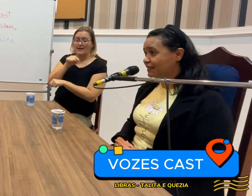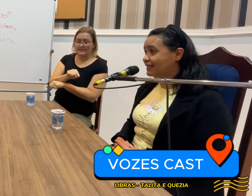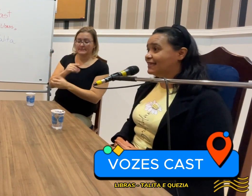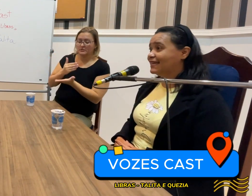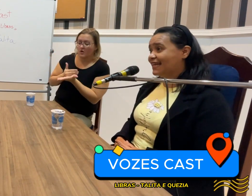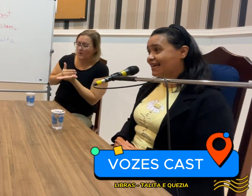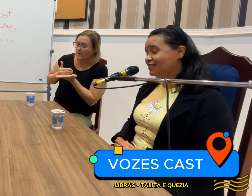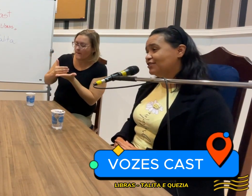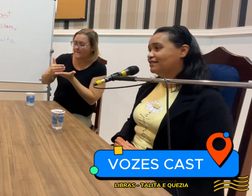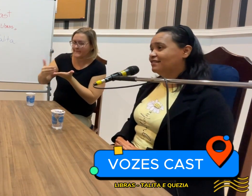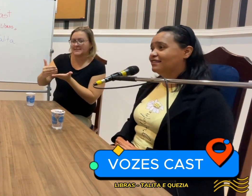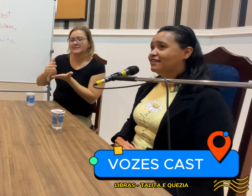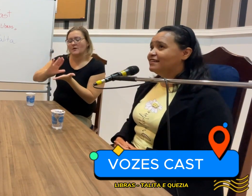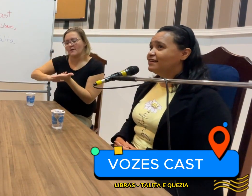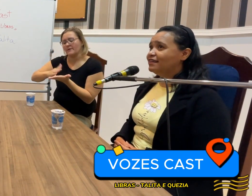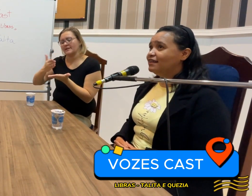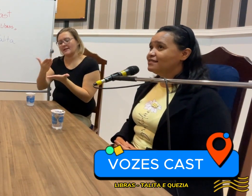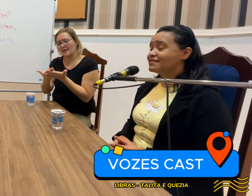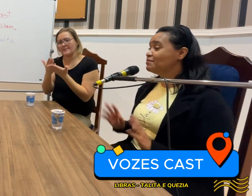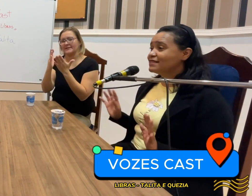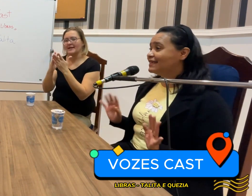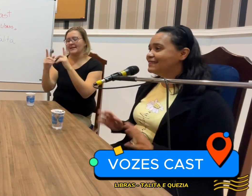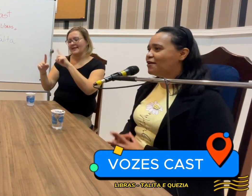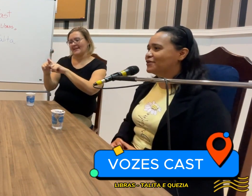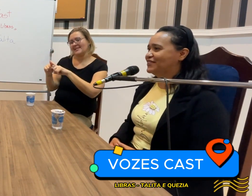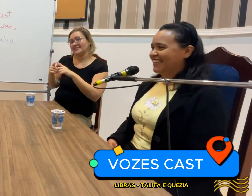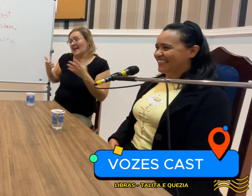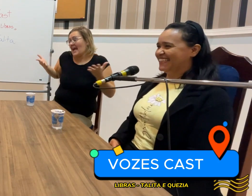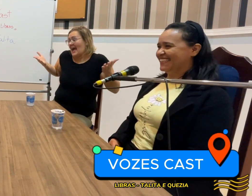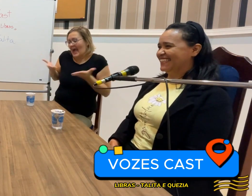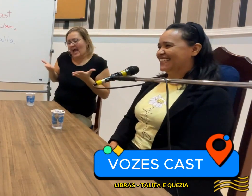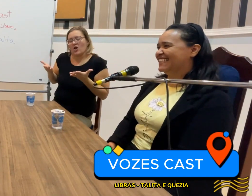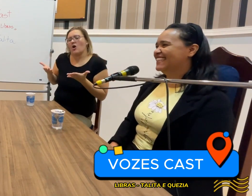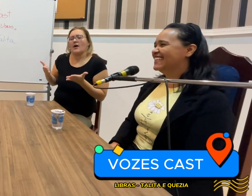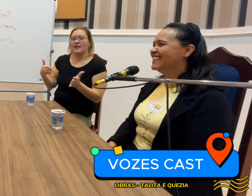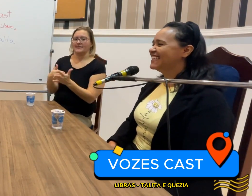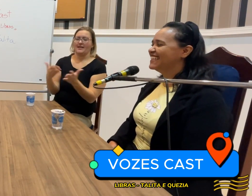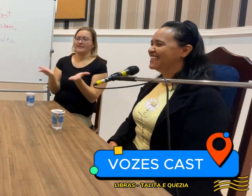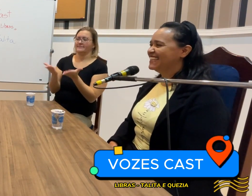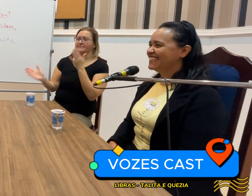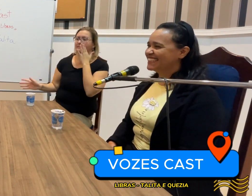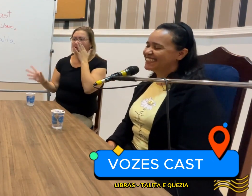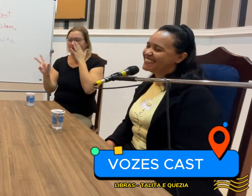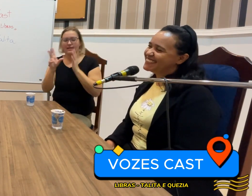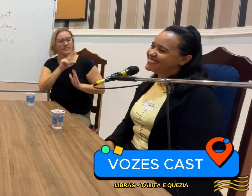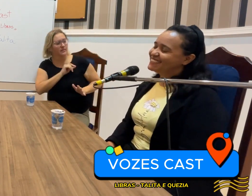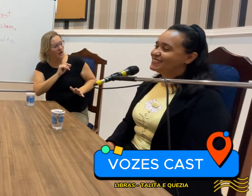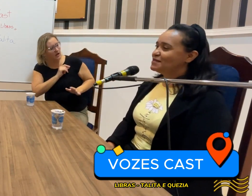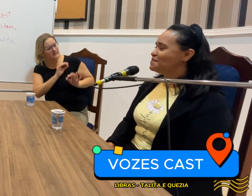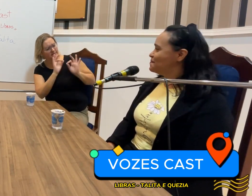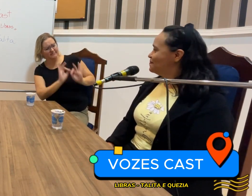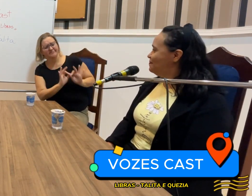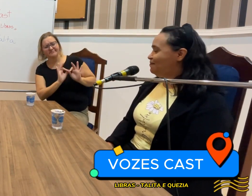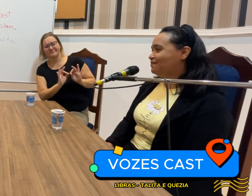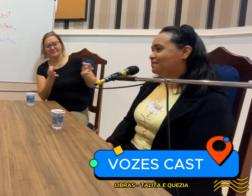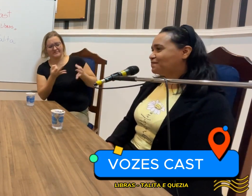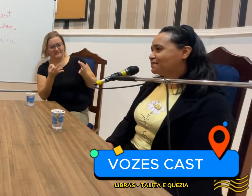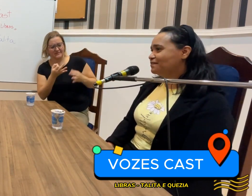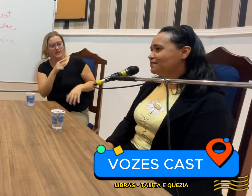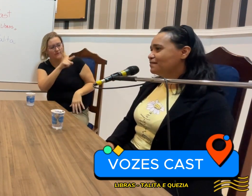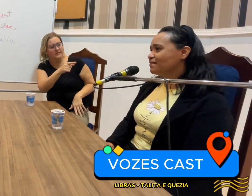a interpretar a igreja. Que incrível. E estamos aqui até hoje. Sim, exatamente. E é o que você falou, né,